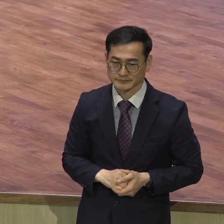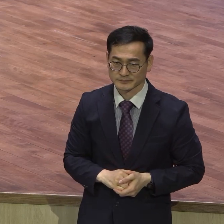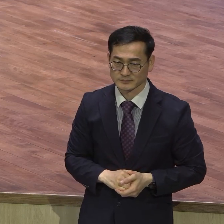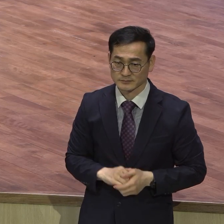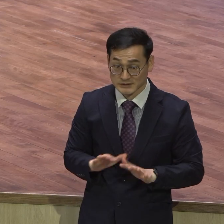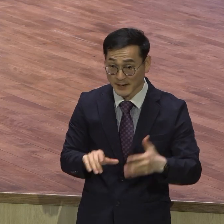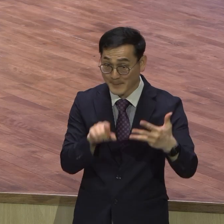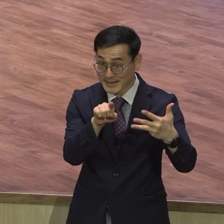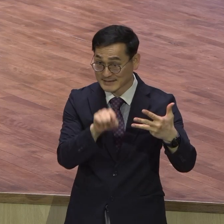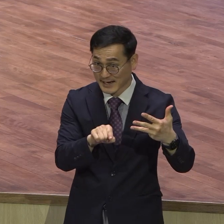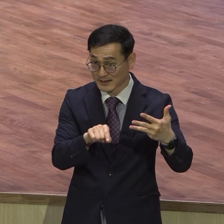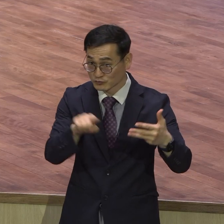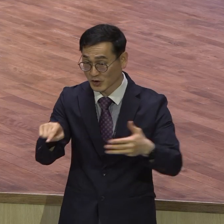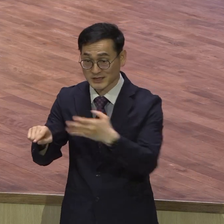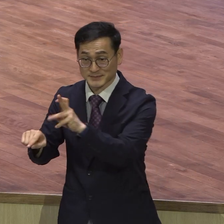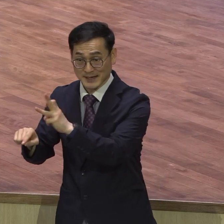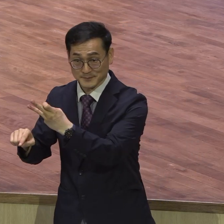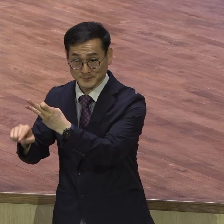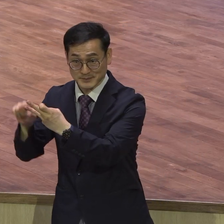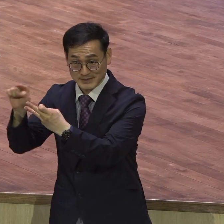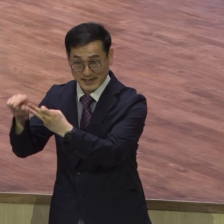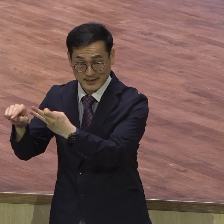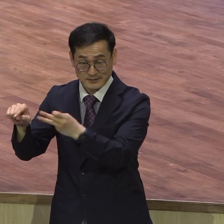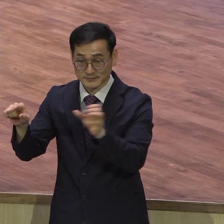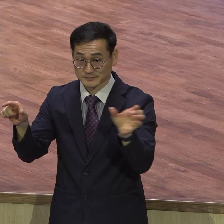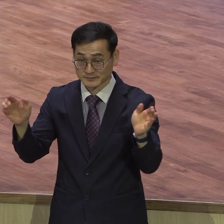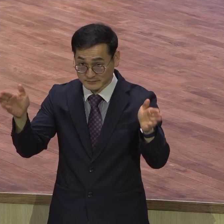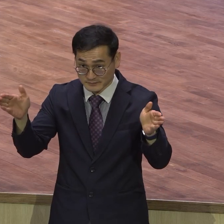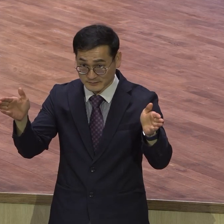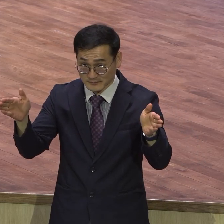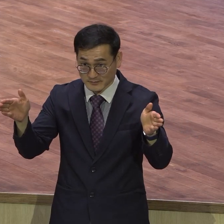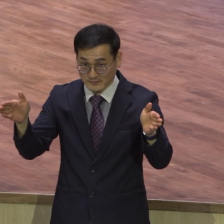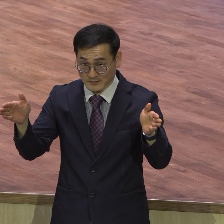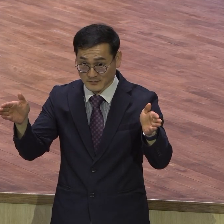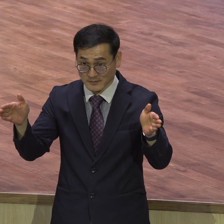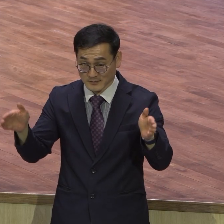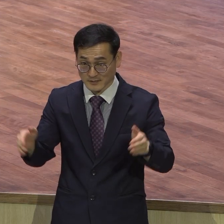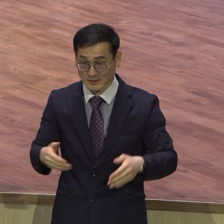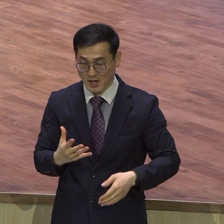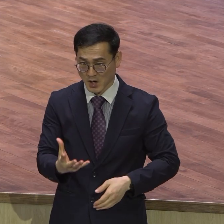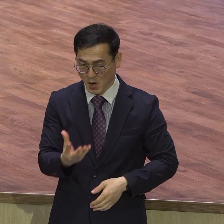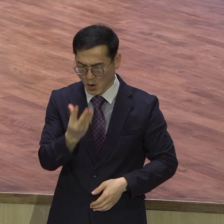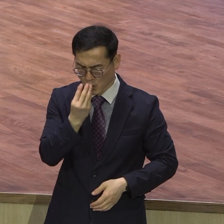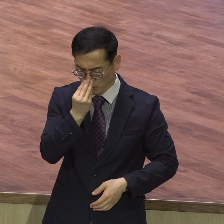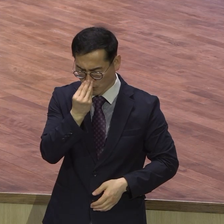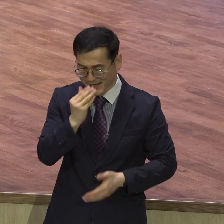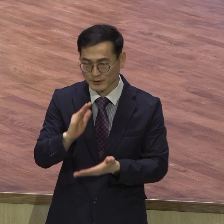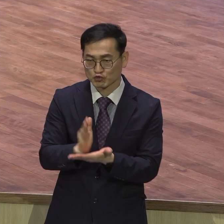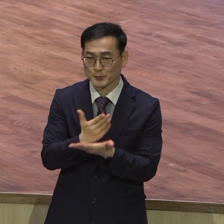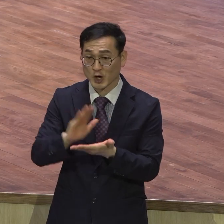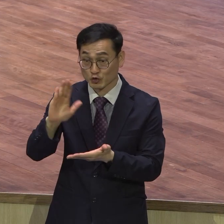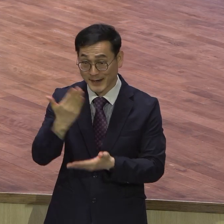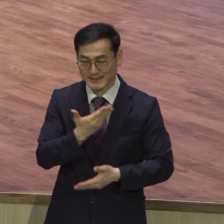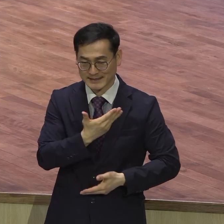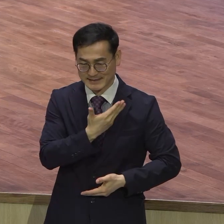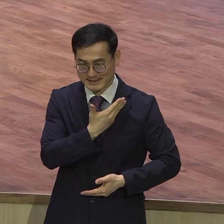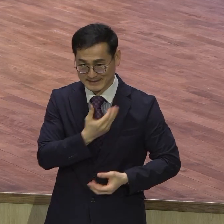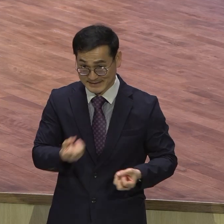거룩하게 구별된 제사장 직분에 대해서 말씀하고 있어요. 거룩하게 구별된